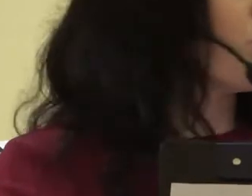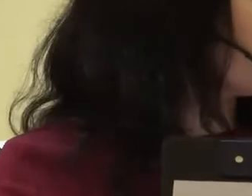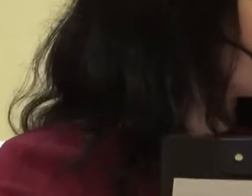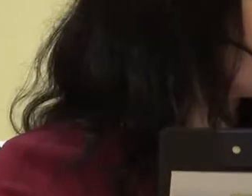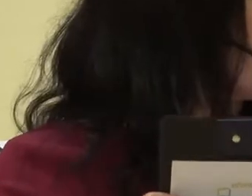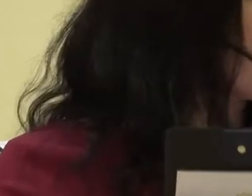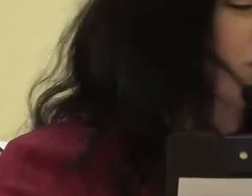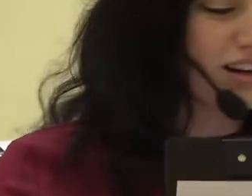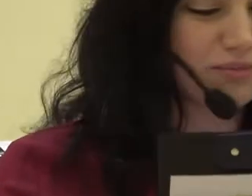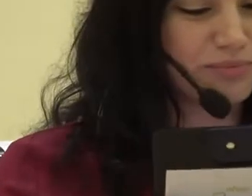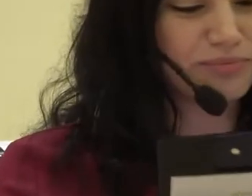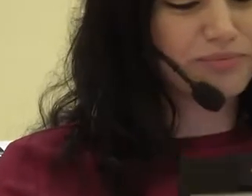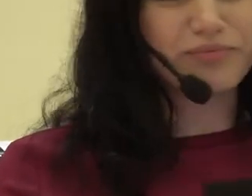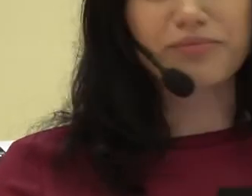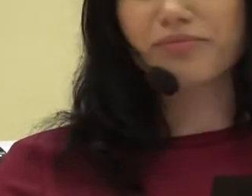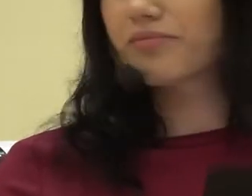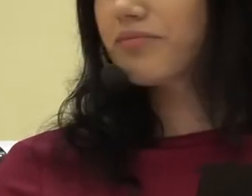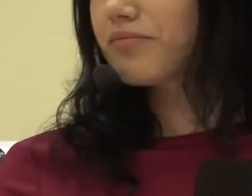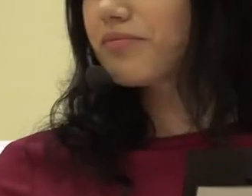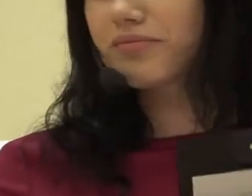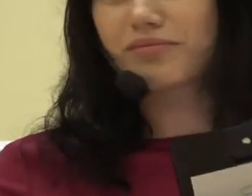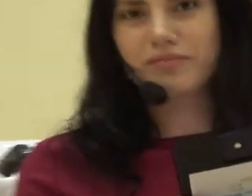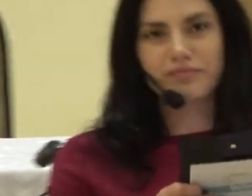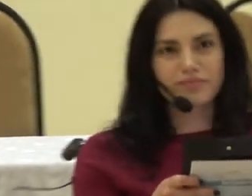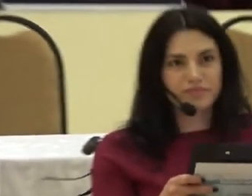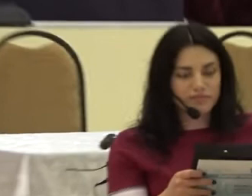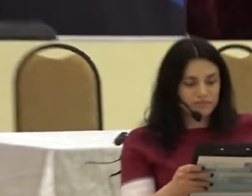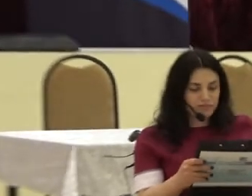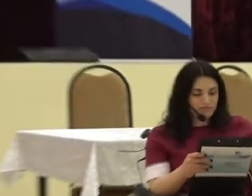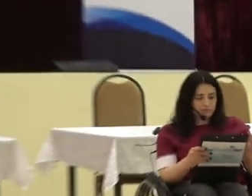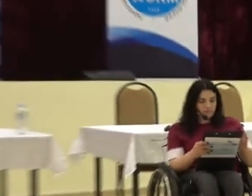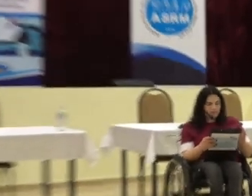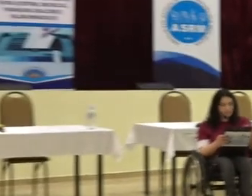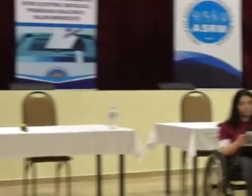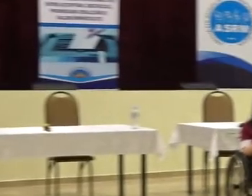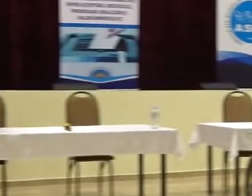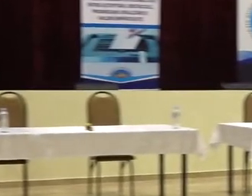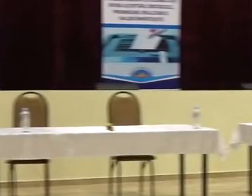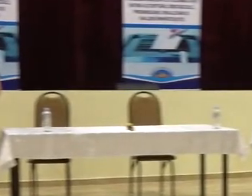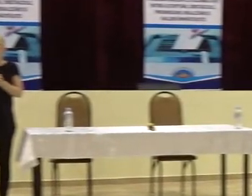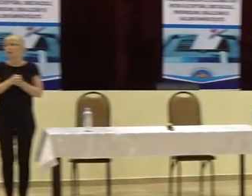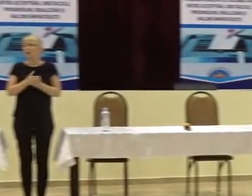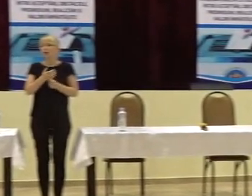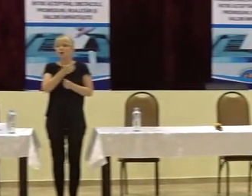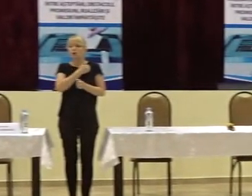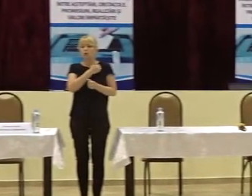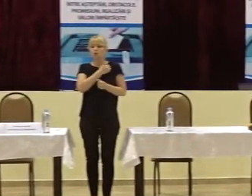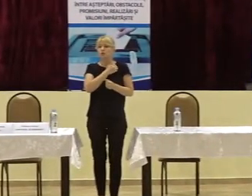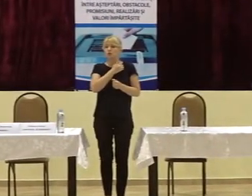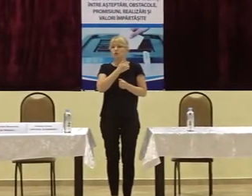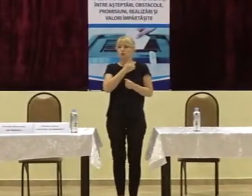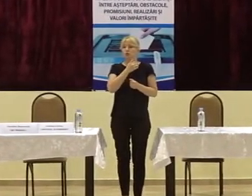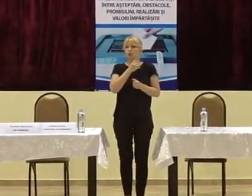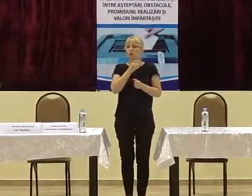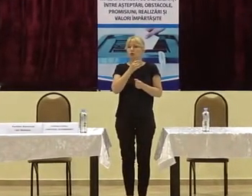concurenții și concurentele electorale. Elena, mulțumim. Înainte de a începe, reiterez ideea că punctele de vedere